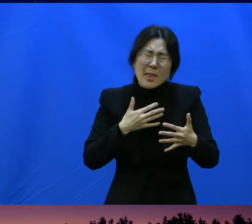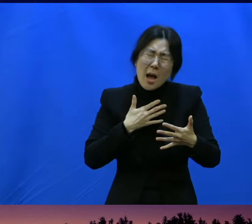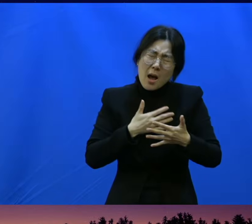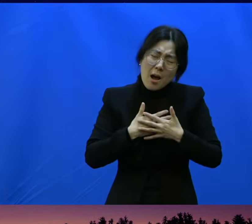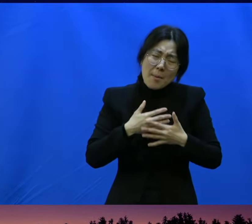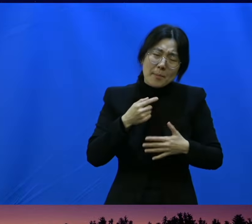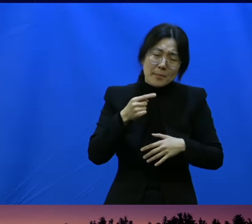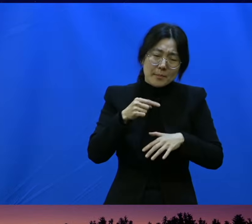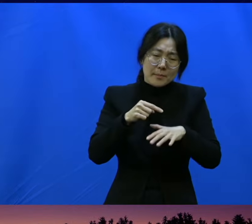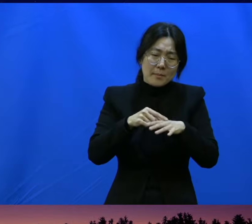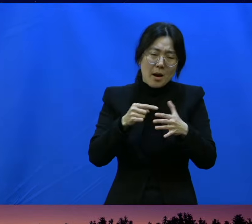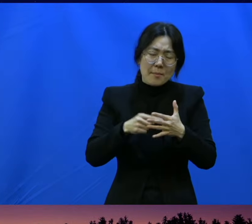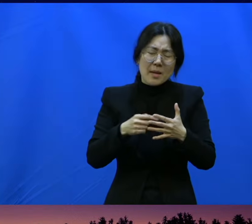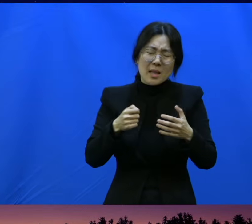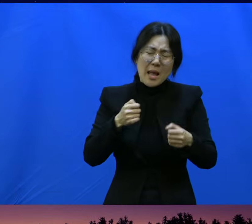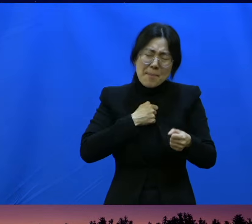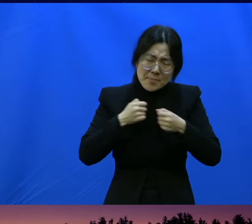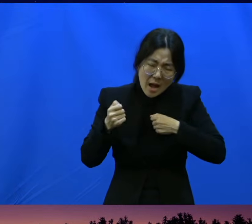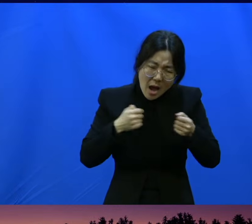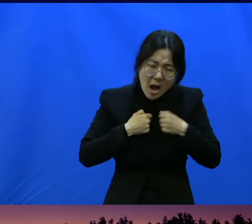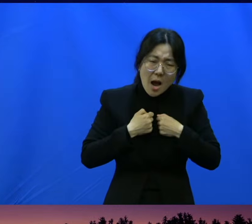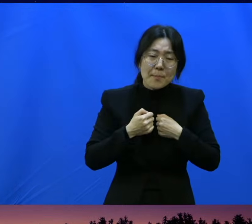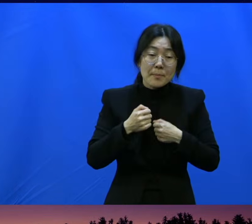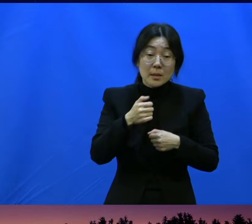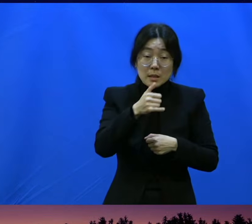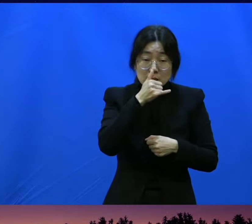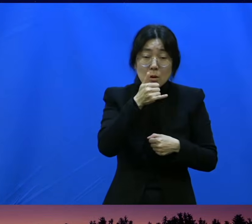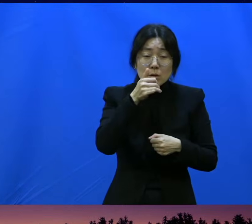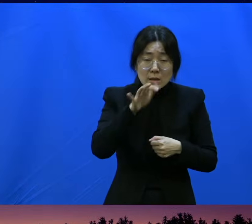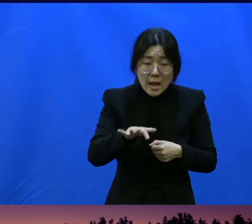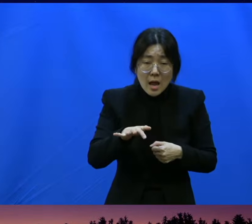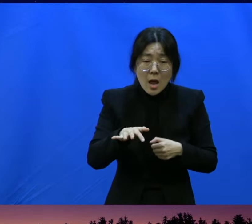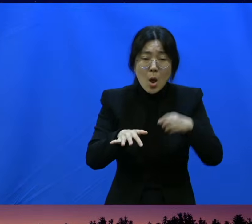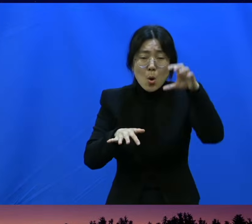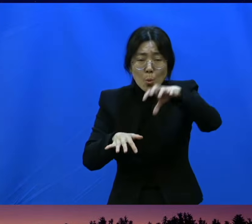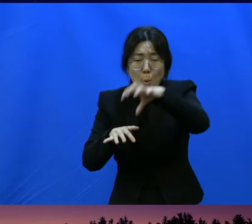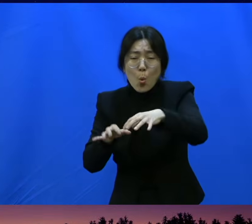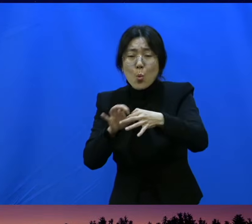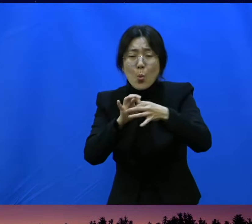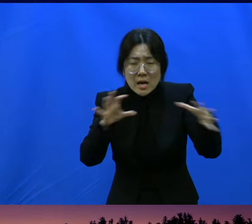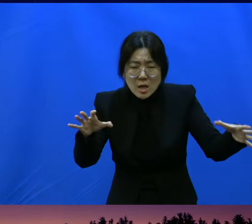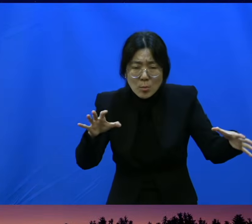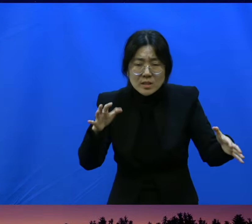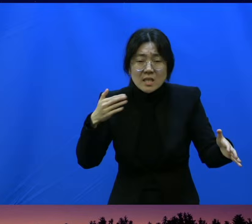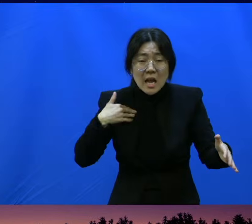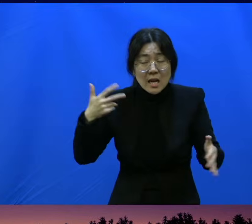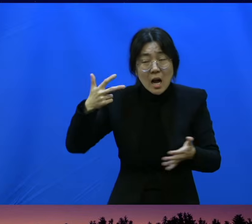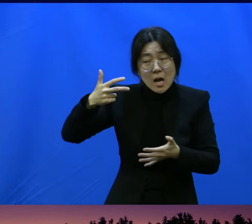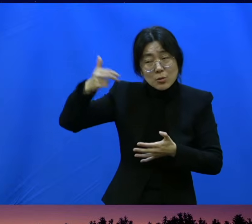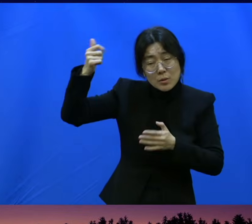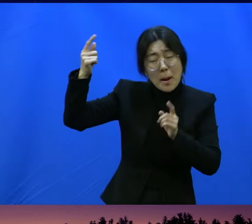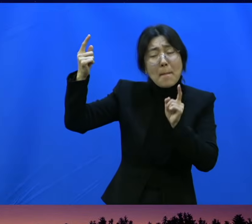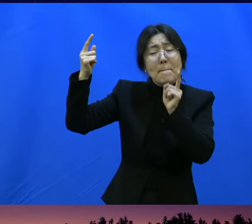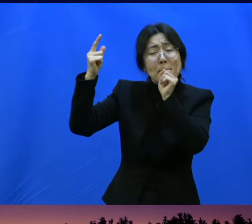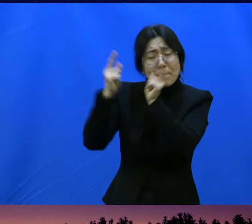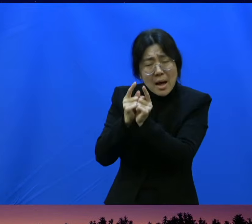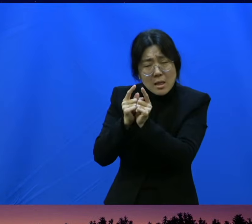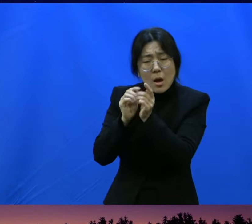상황이었는데 드디어 하나님이 나를 구출해 내셨습니다. 그를 올가매고 있던 족쇄들이 다